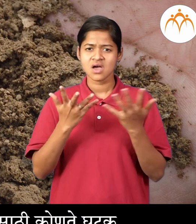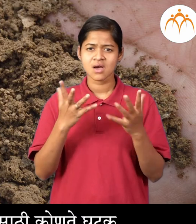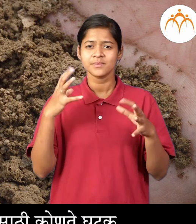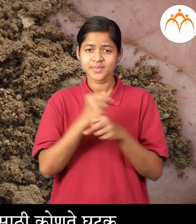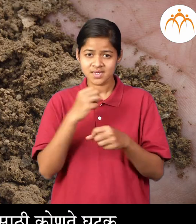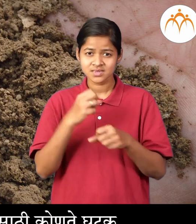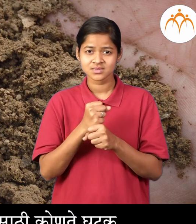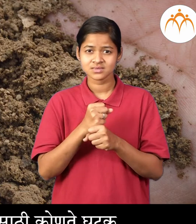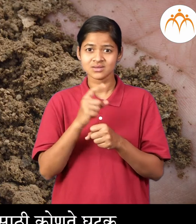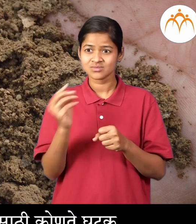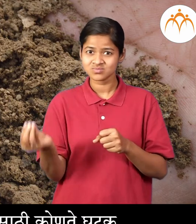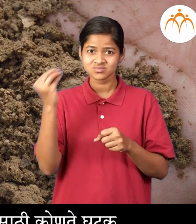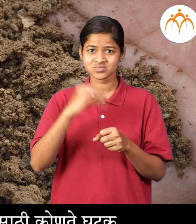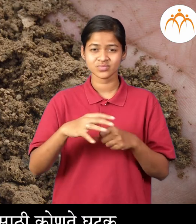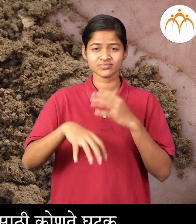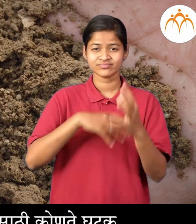पिकाला लिची